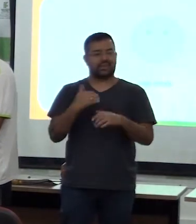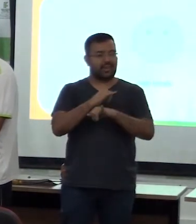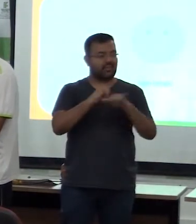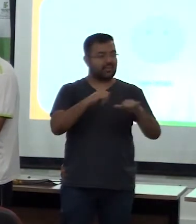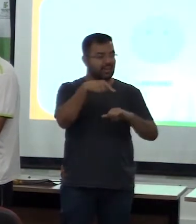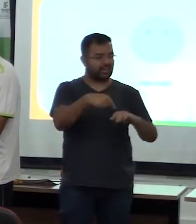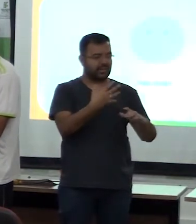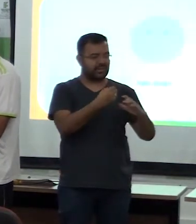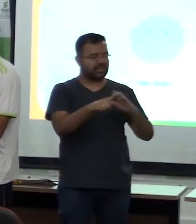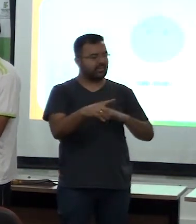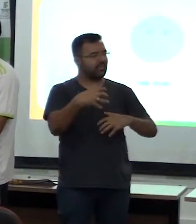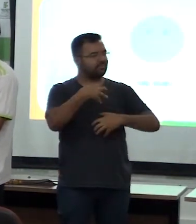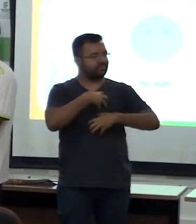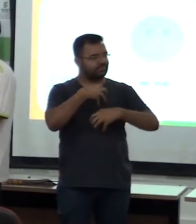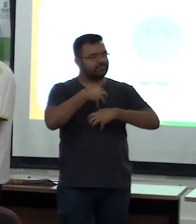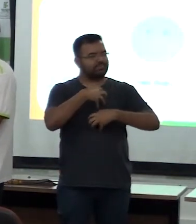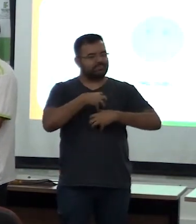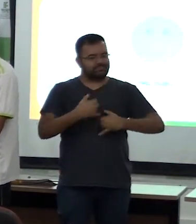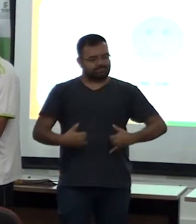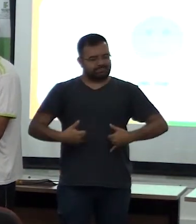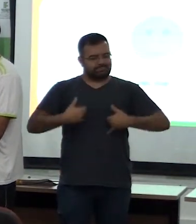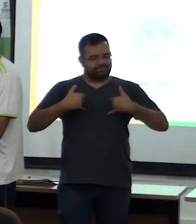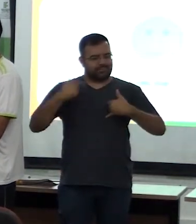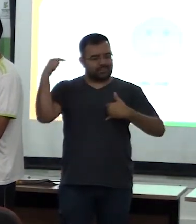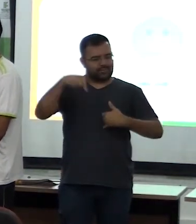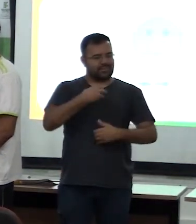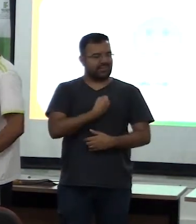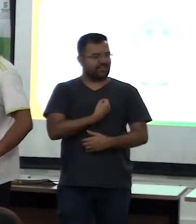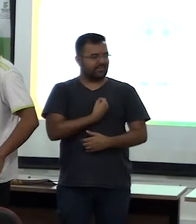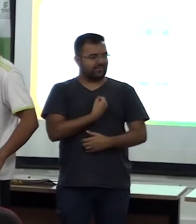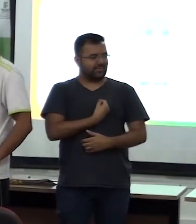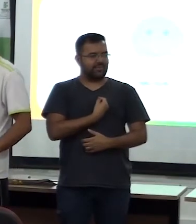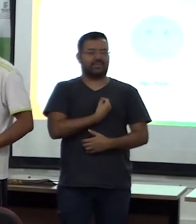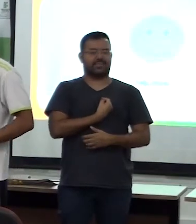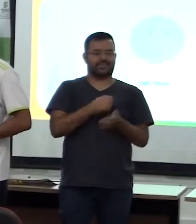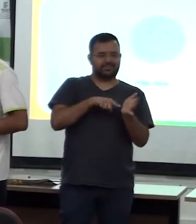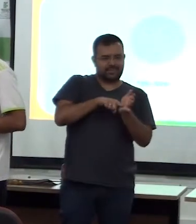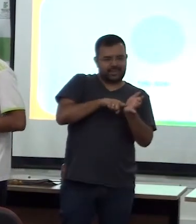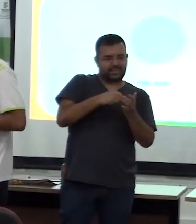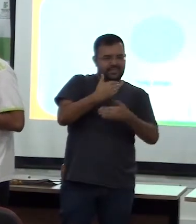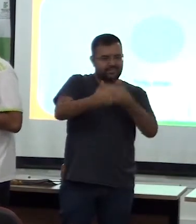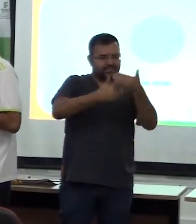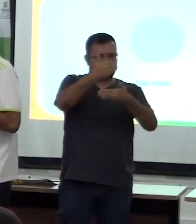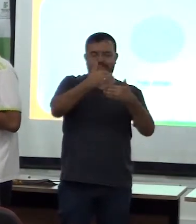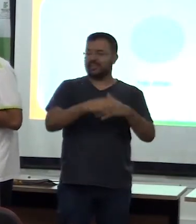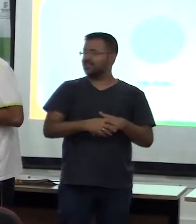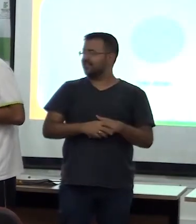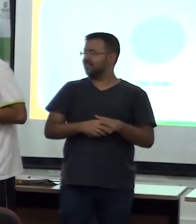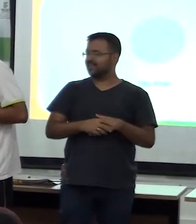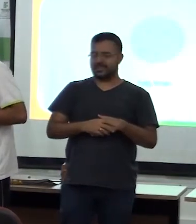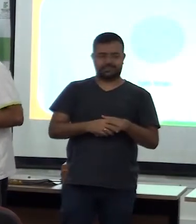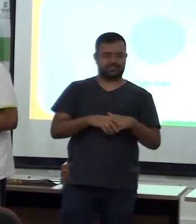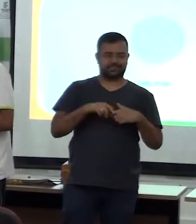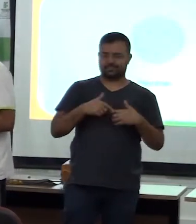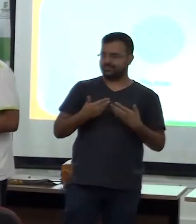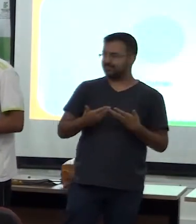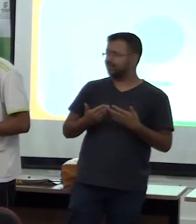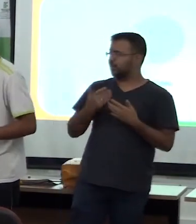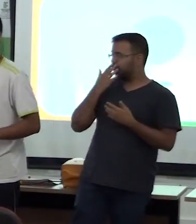que o CEFOR se sente honrado, né, pela participação de vocês aí no desenvolvimento das pesquisas. Então, aqui no Pedro e